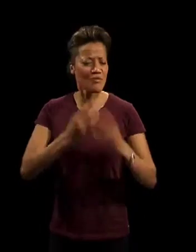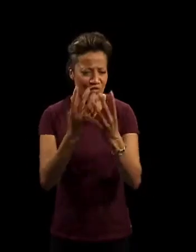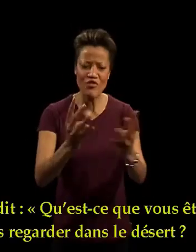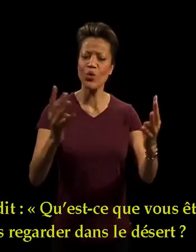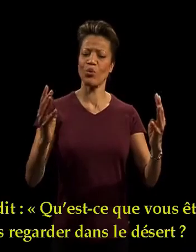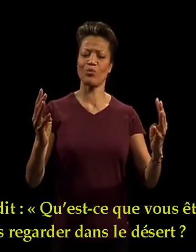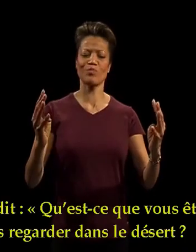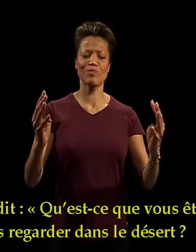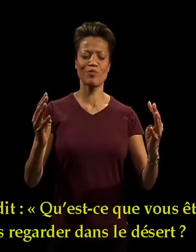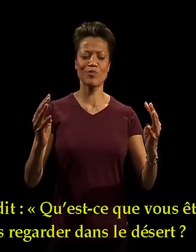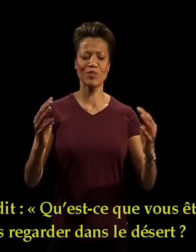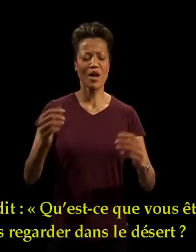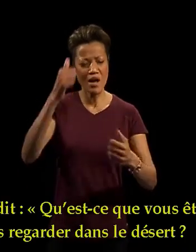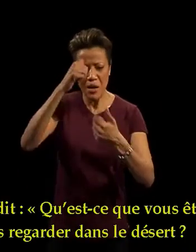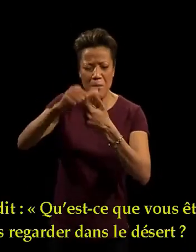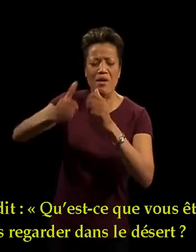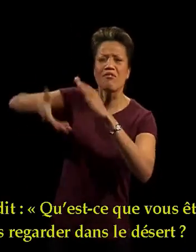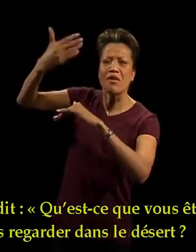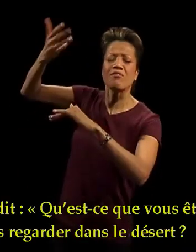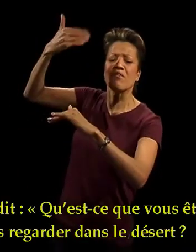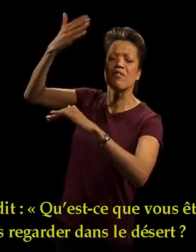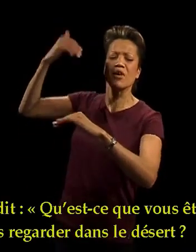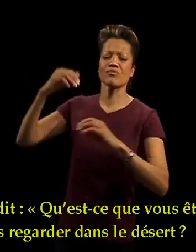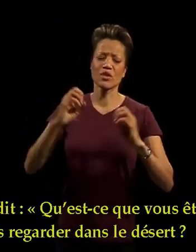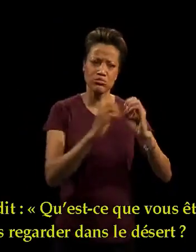Il leur dit « Qu'est-ce que vous êtes allés regarder dans le désert ?»